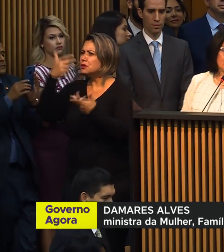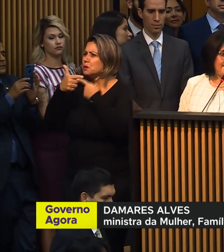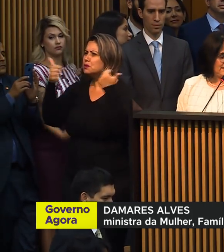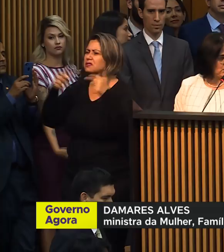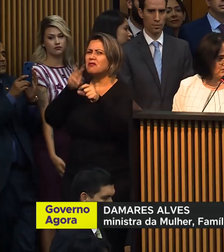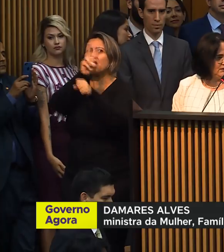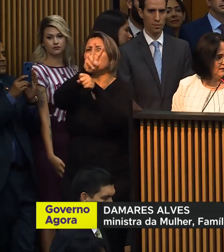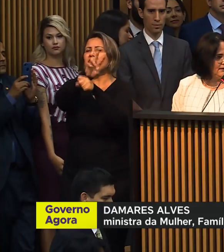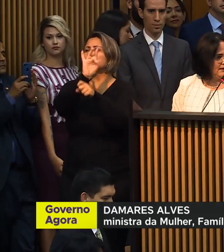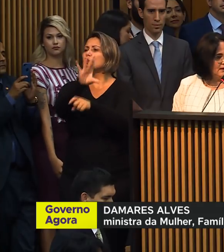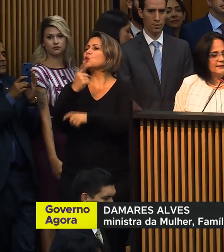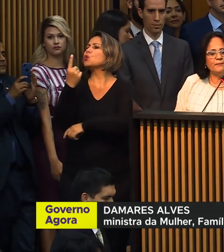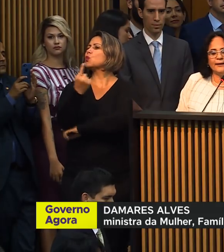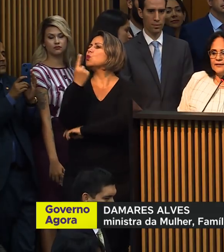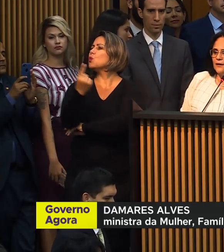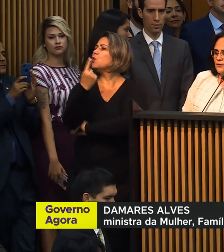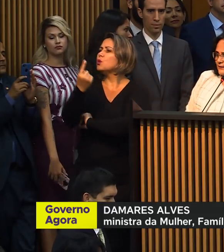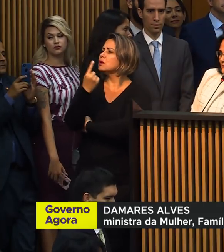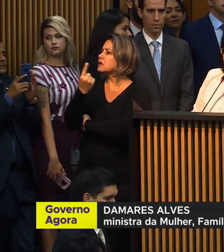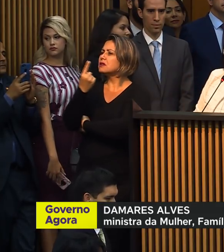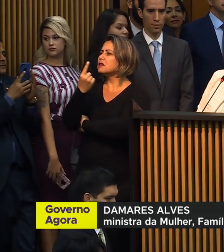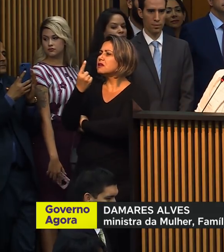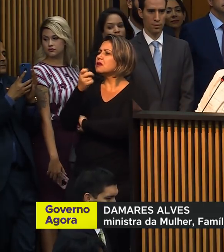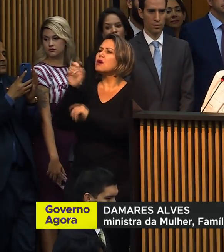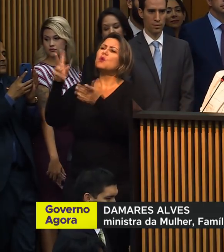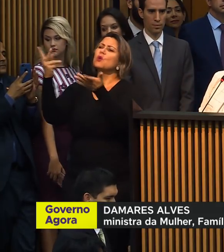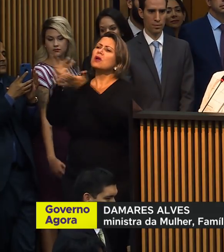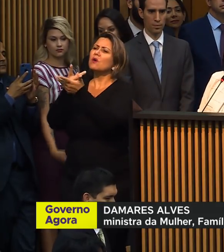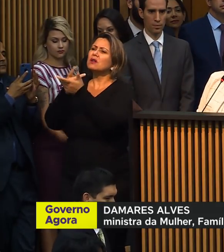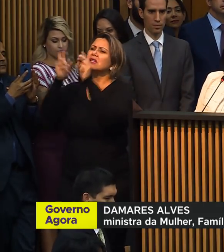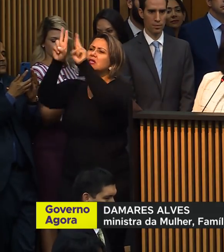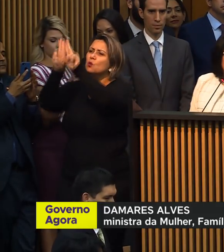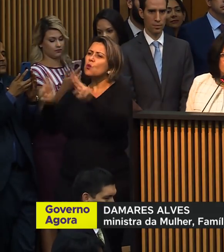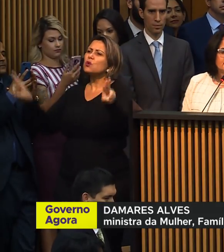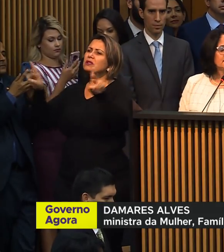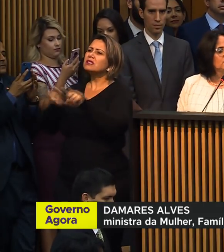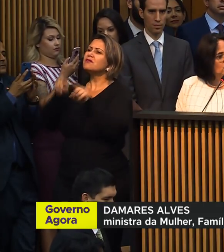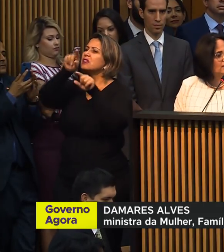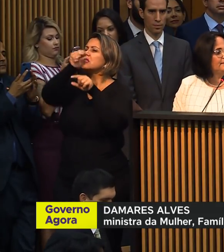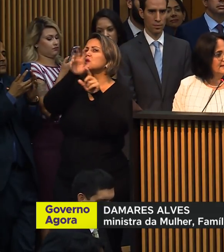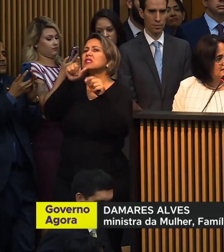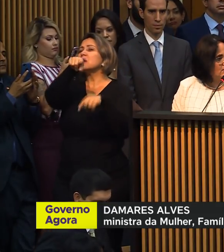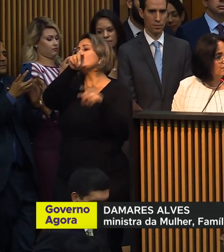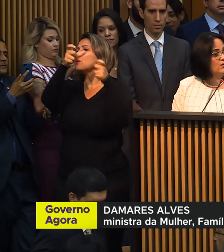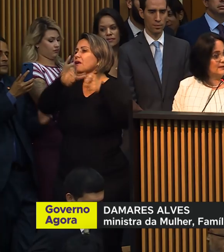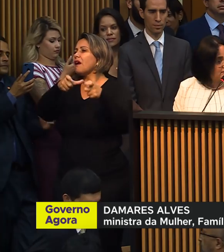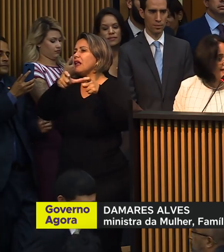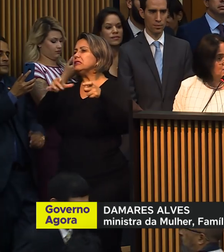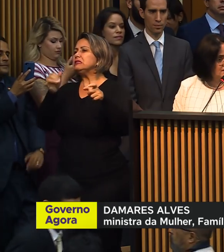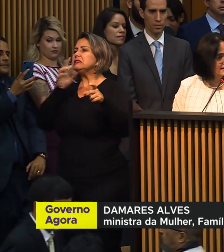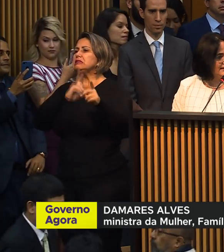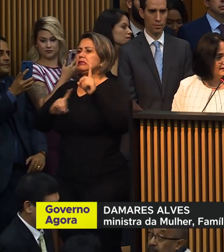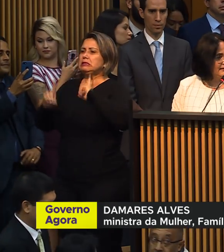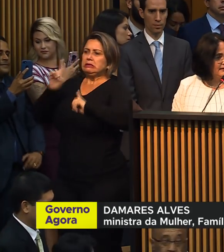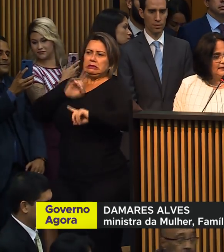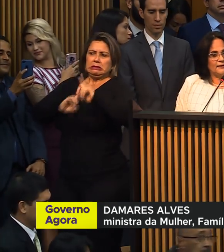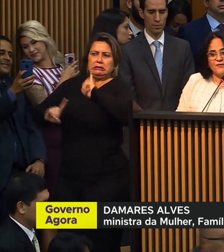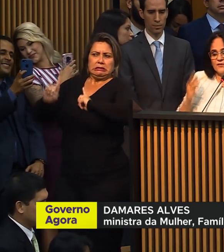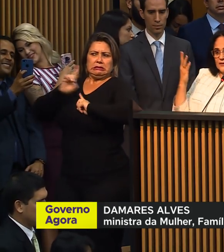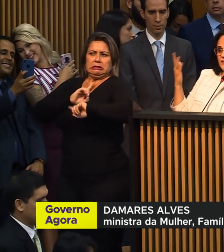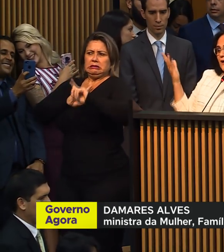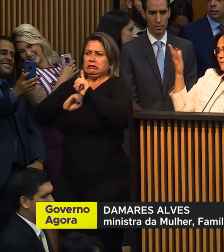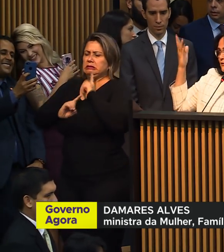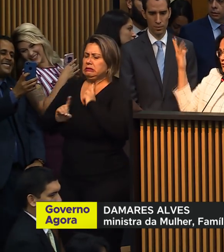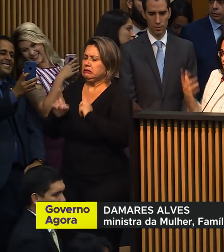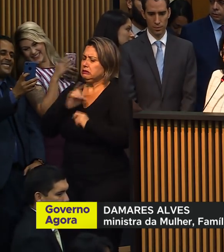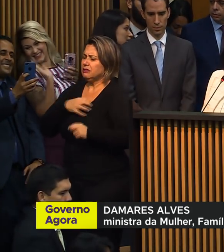num alojamento. Sabe o que está acontecendo nas universidades do Brasil? Tristeza, dor, depressão, por saudade.